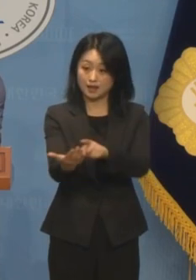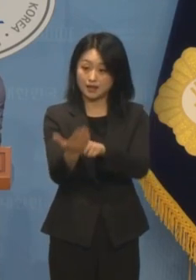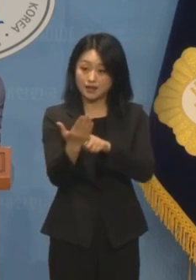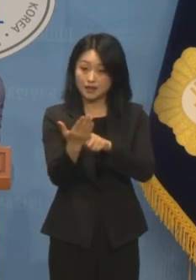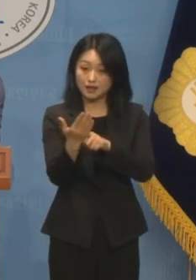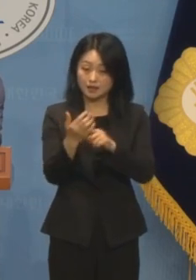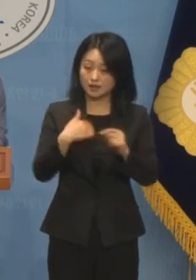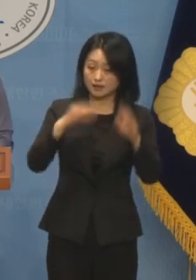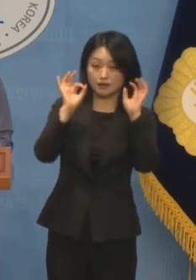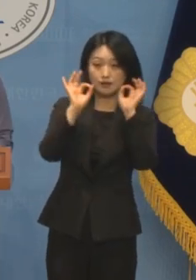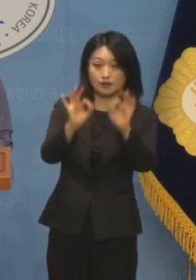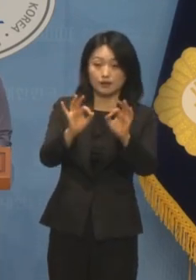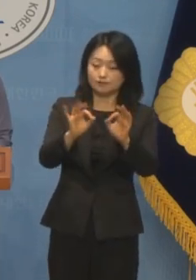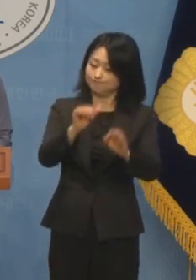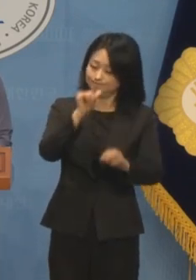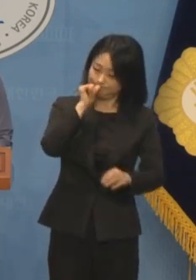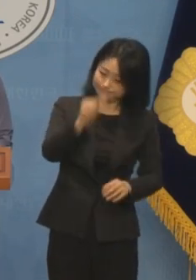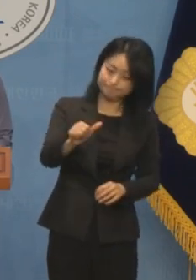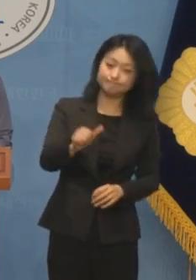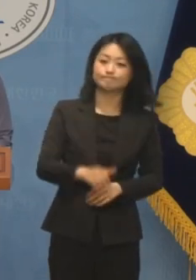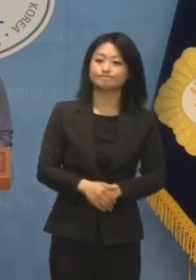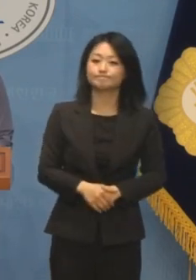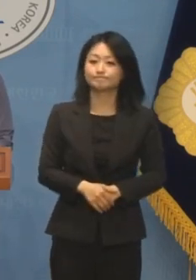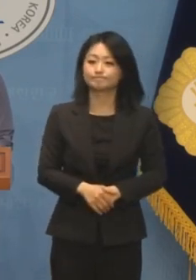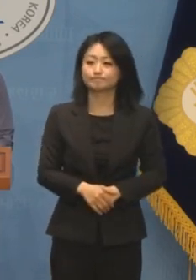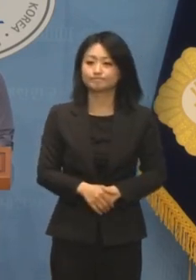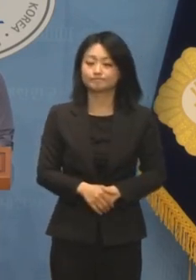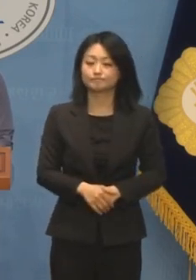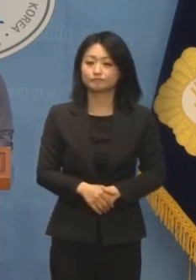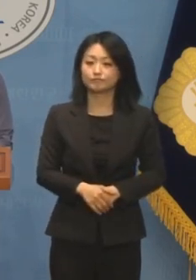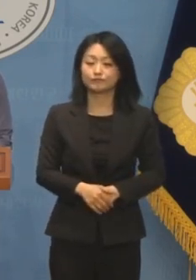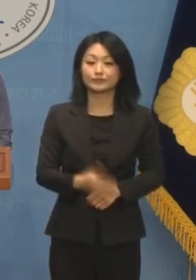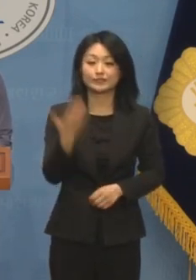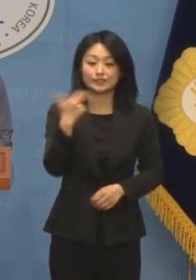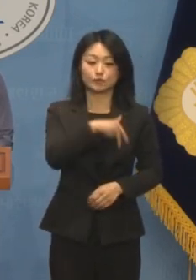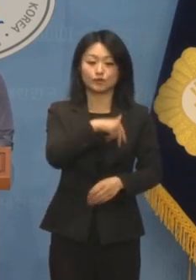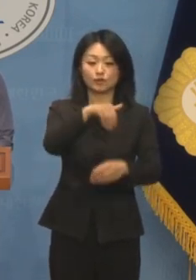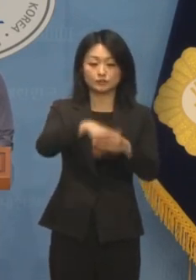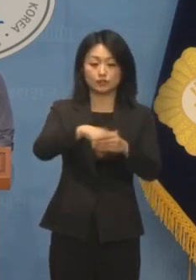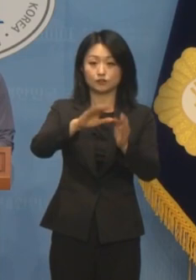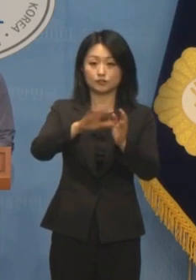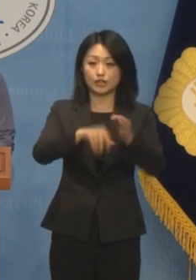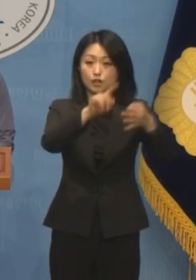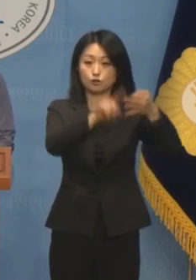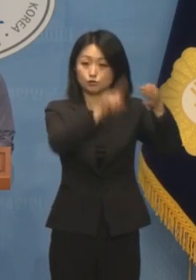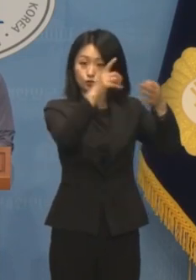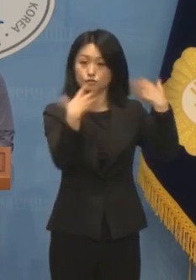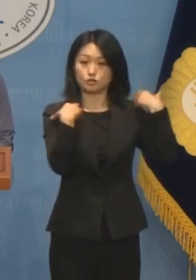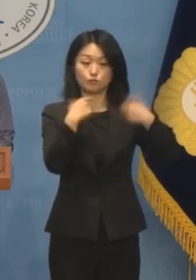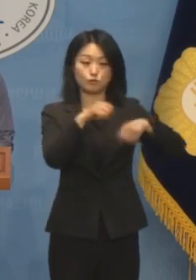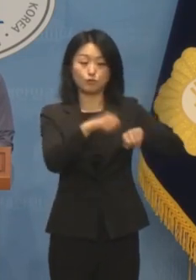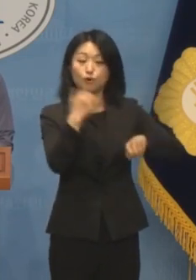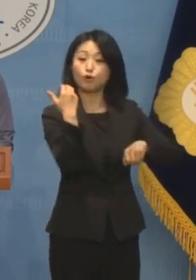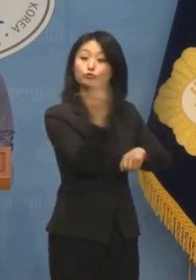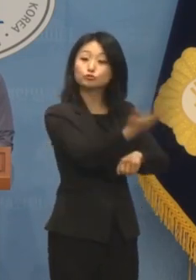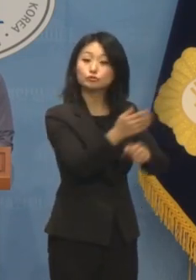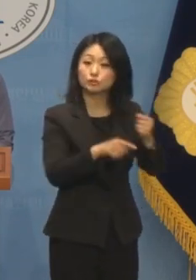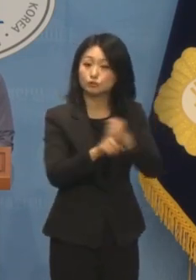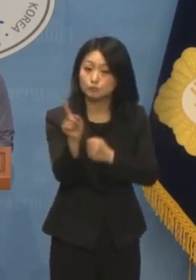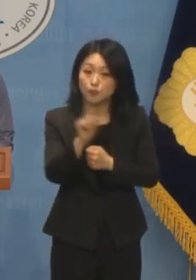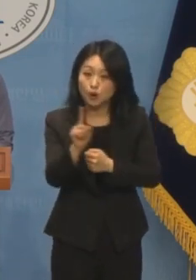결론부터 말하자면 절대로 안 될 일입니다. 지난 총선에서 윤석열 정권 심판의 핵심